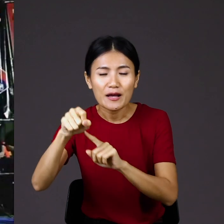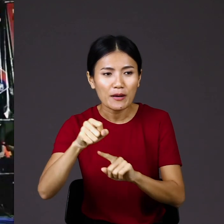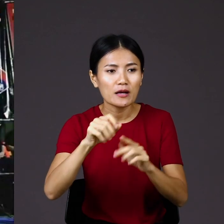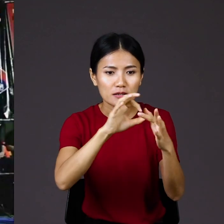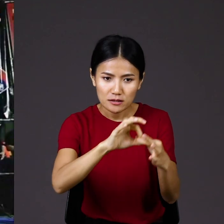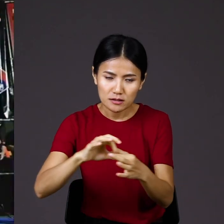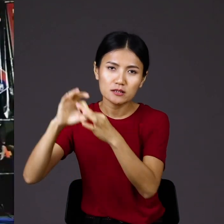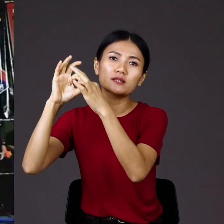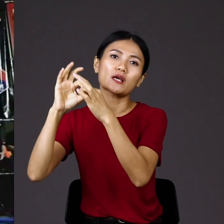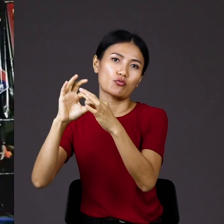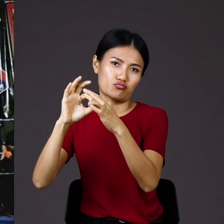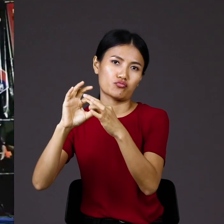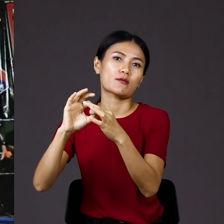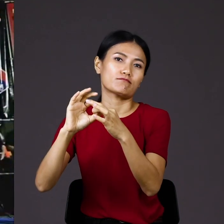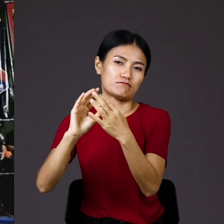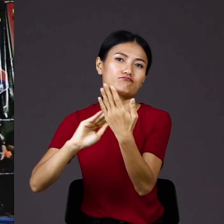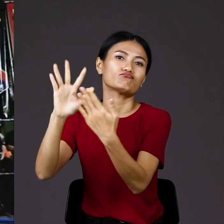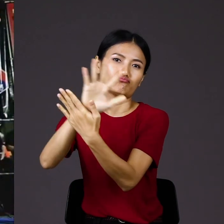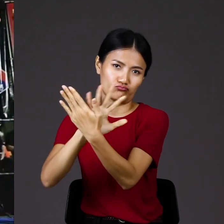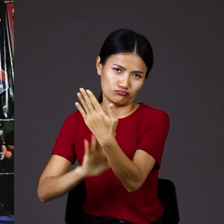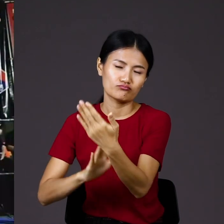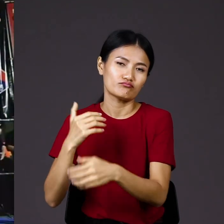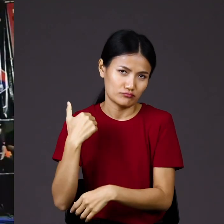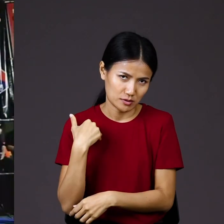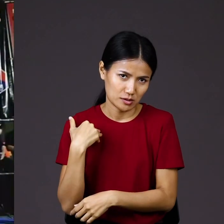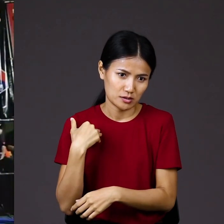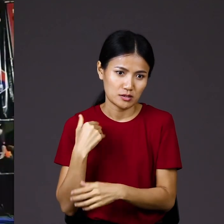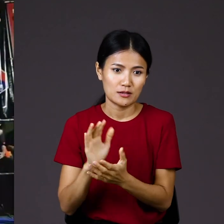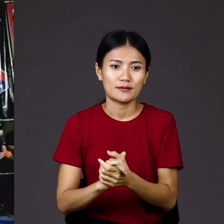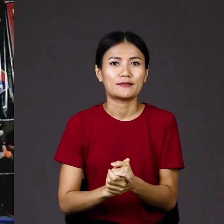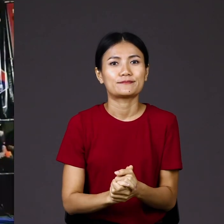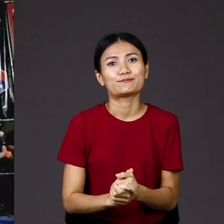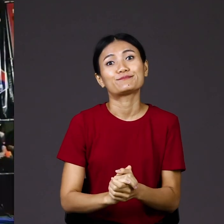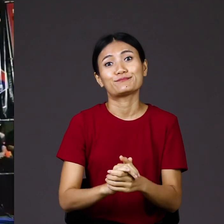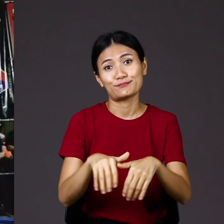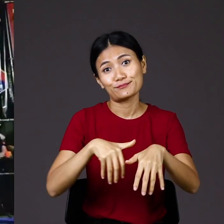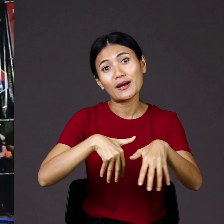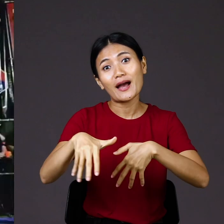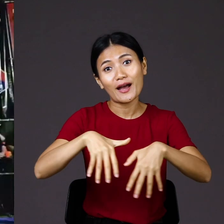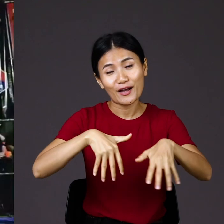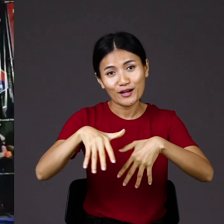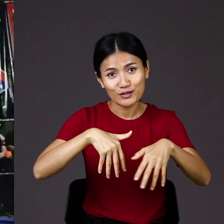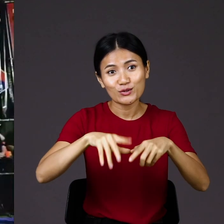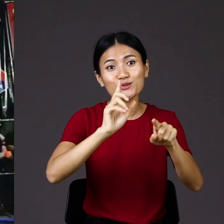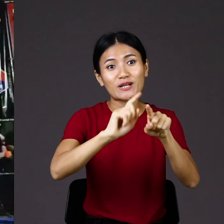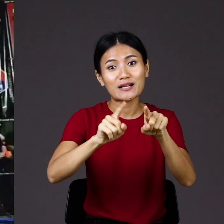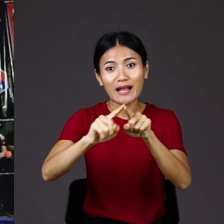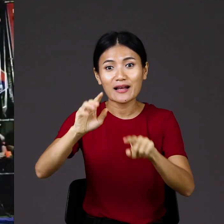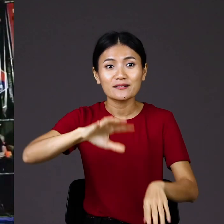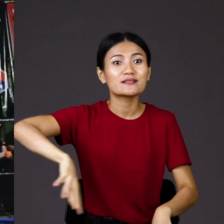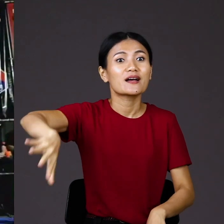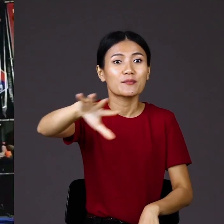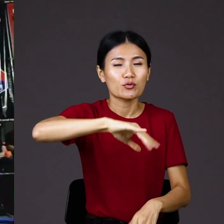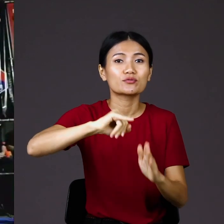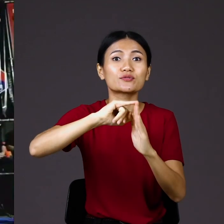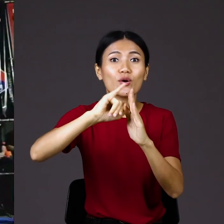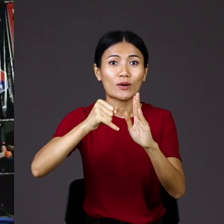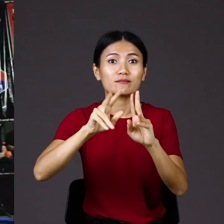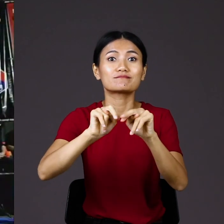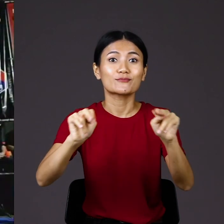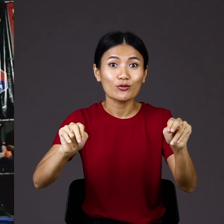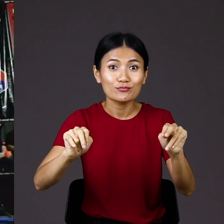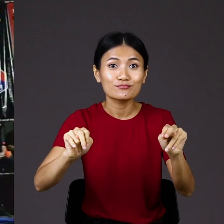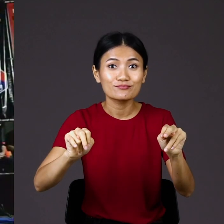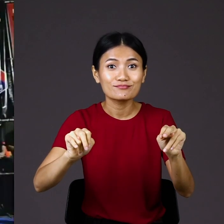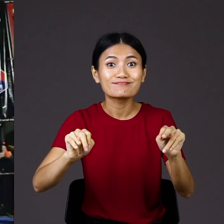มือนกันพี่น้องที่มานั่งฟังปราศรัยผมอยู่ที่นี่และจับจ่ายซื้อของอยู่ในตลาดพี่น้องเป็นชาวน